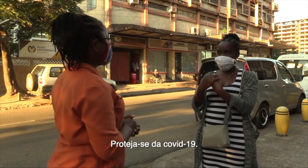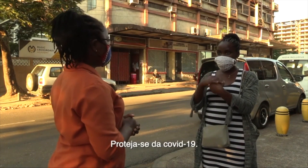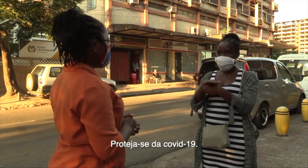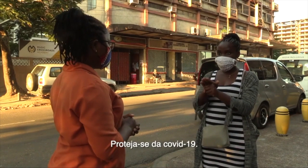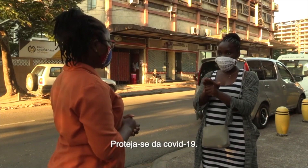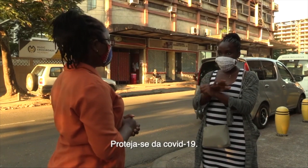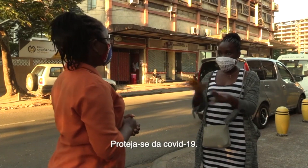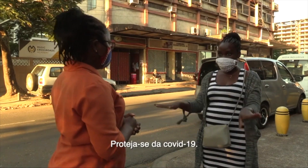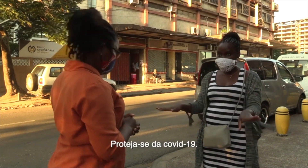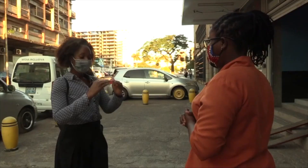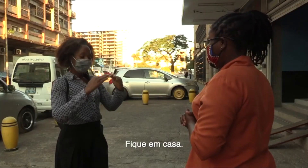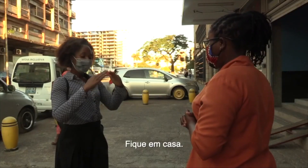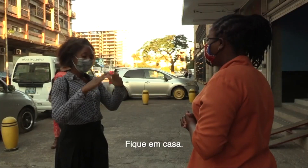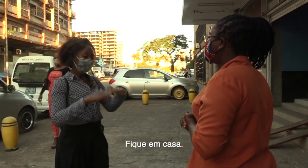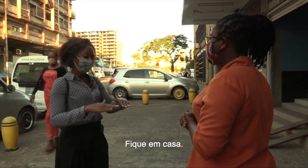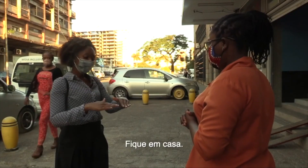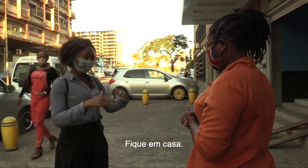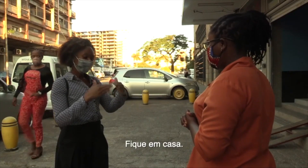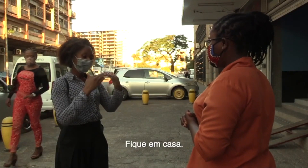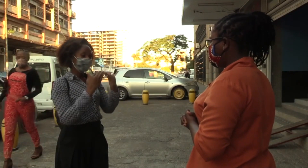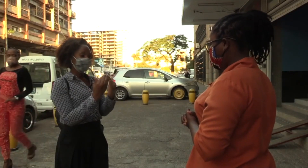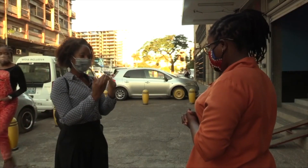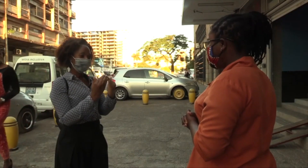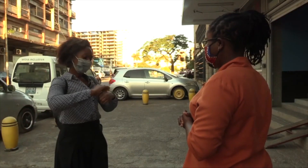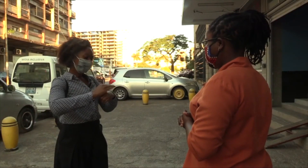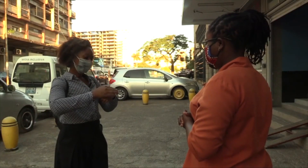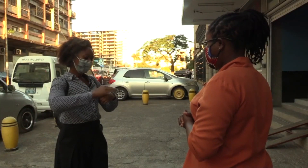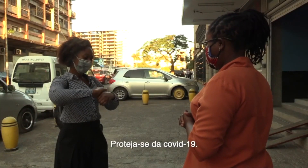da Covid-19. Fique em casa.